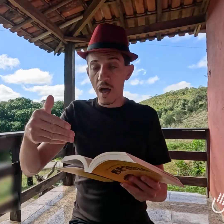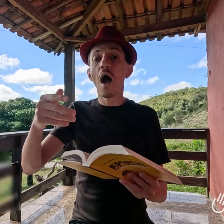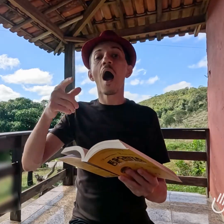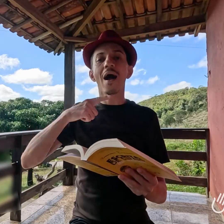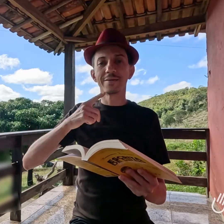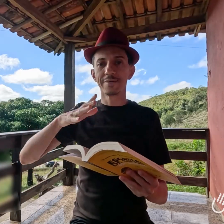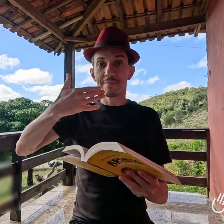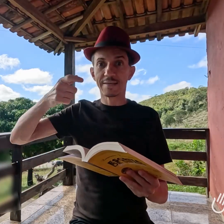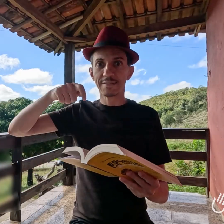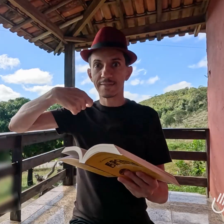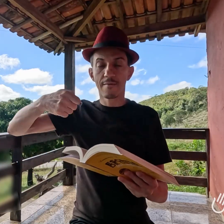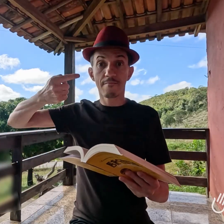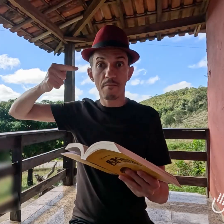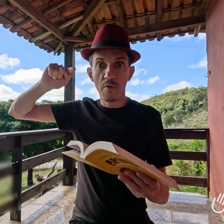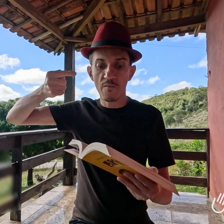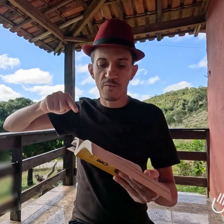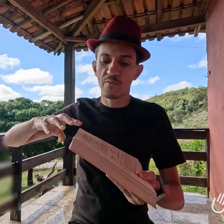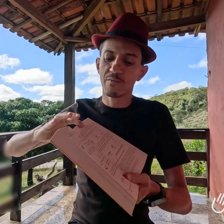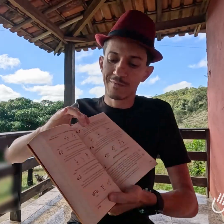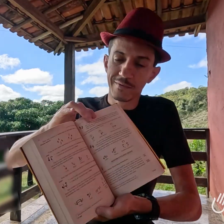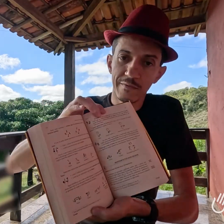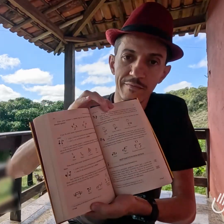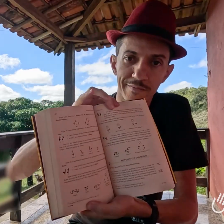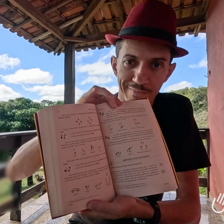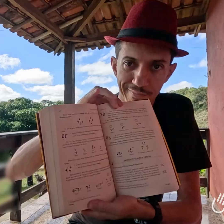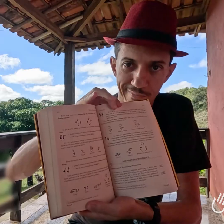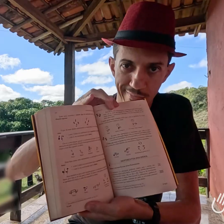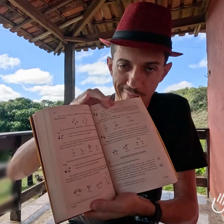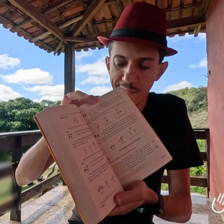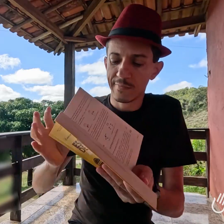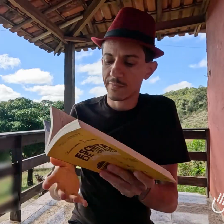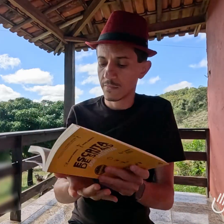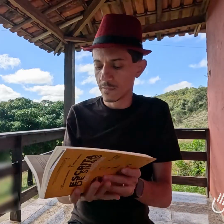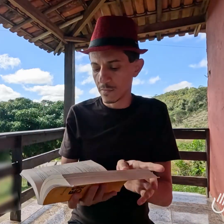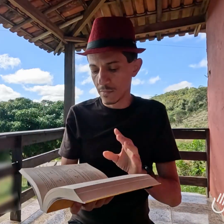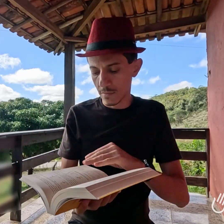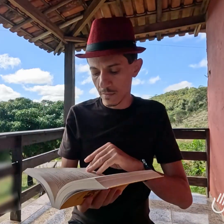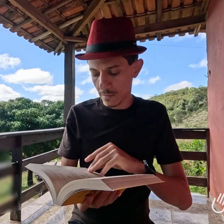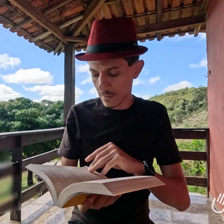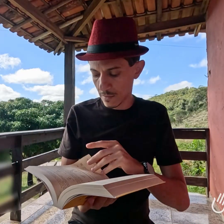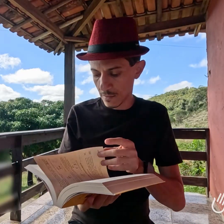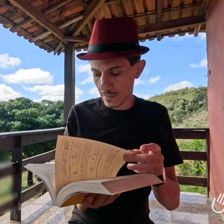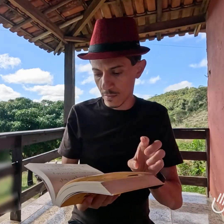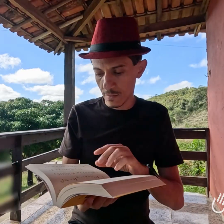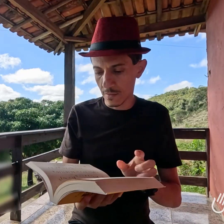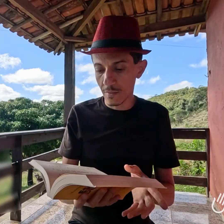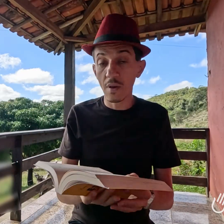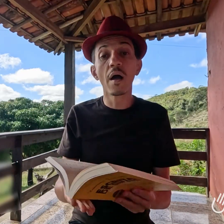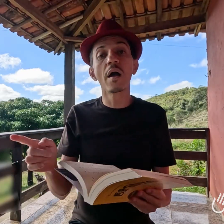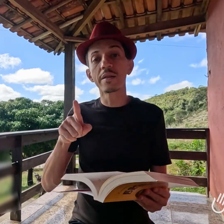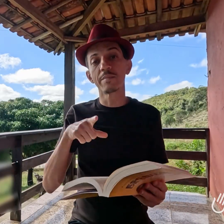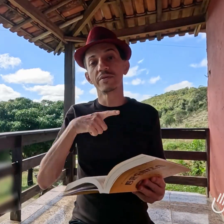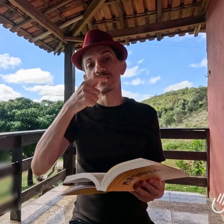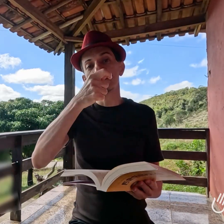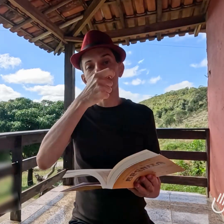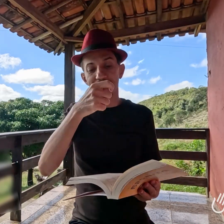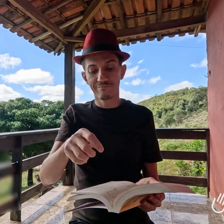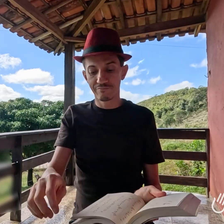À medida em que você vai avançando, você vai aprendendo como ler e escrever sinais mais profundos,